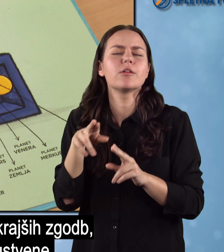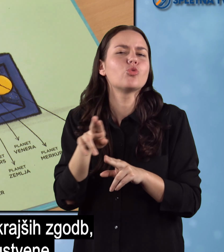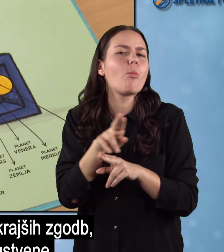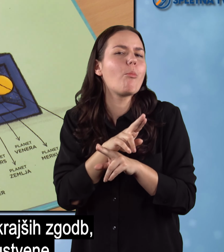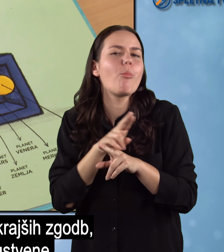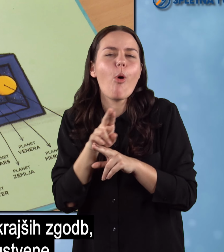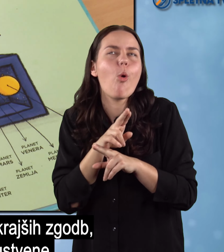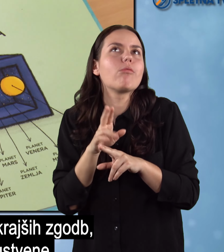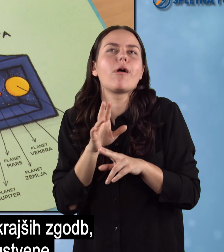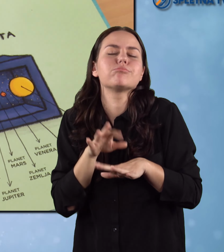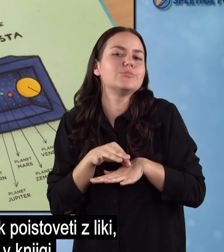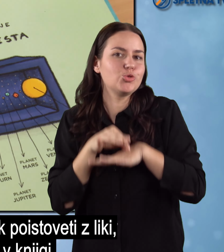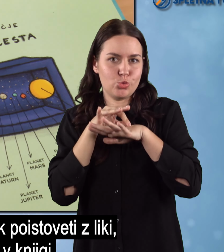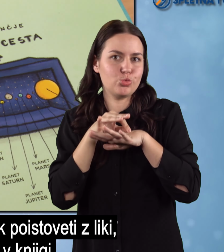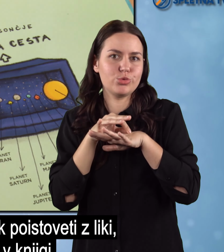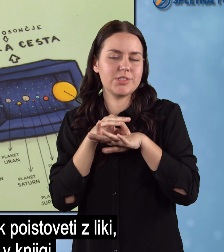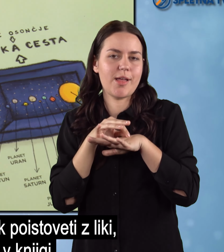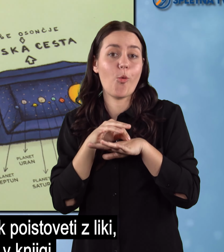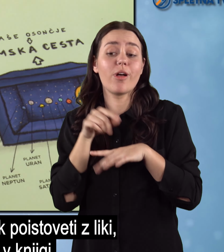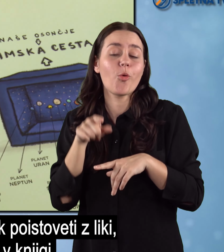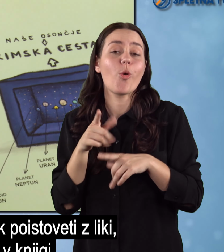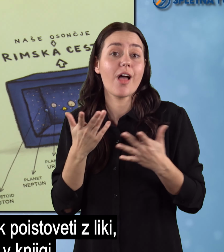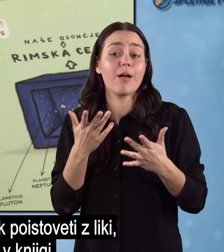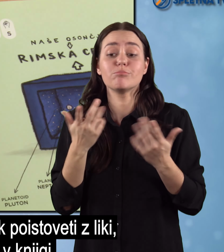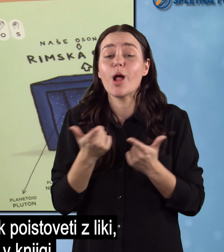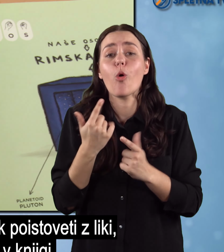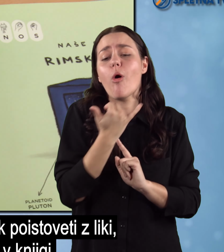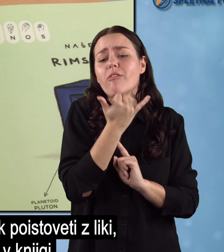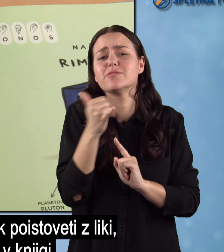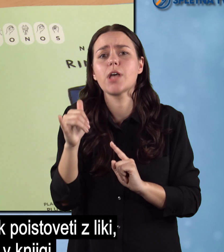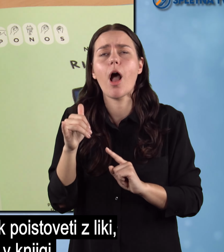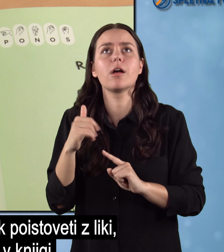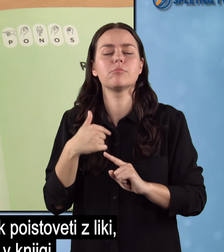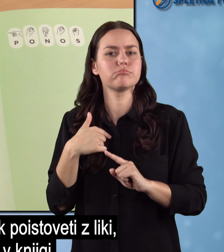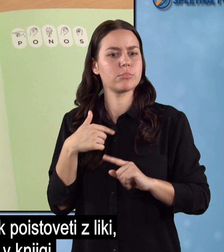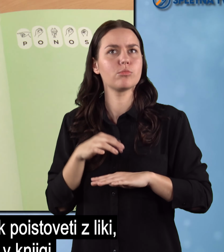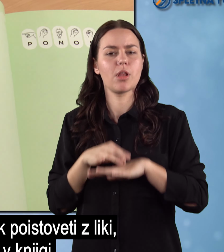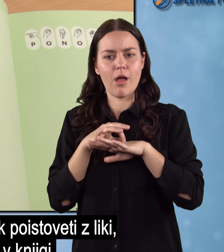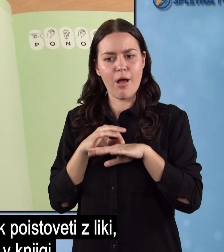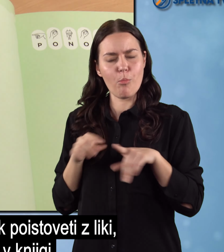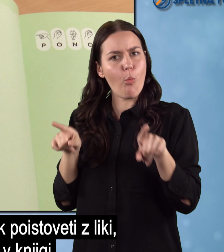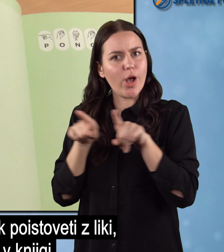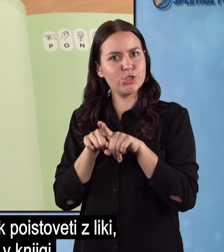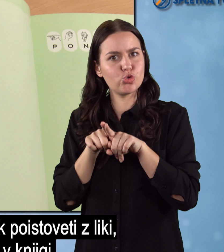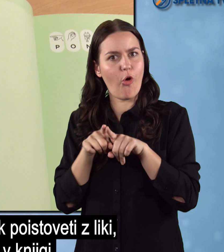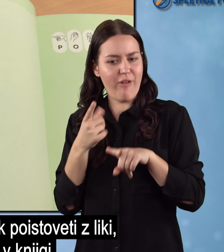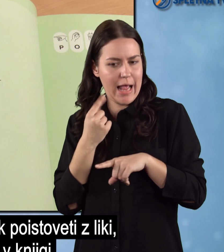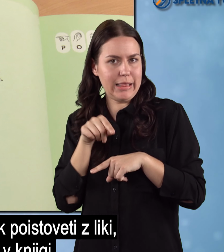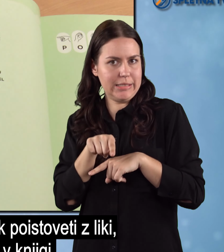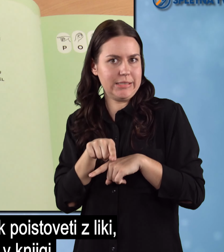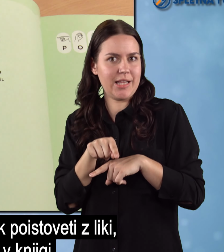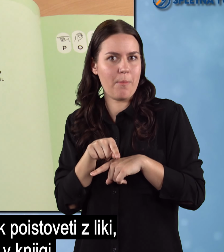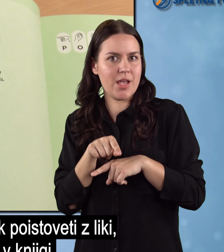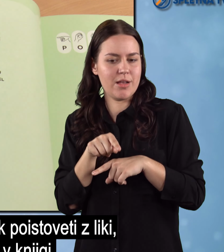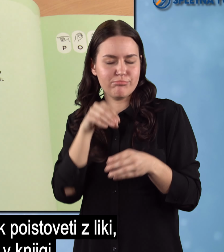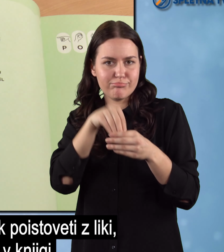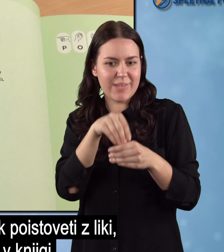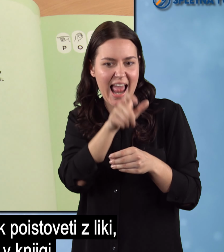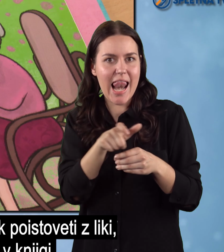polna čustev, tako da se lahko vsak poistoveti z temi liki,